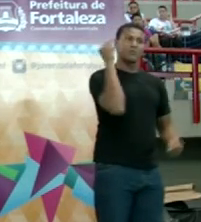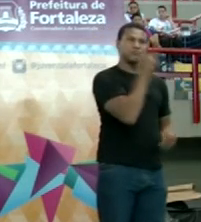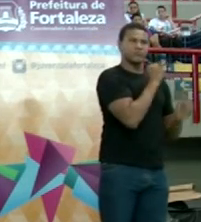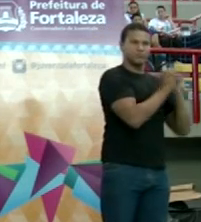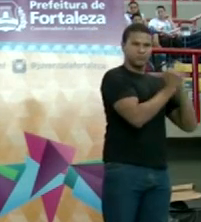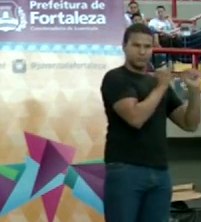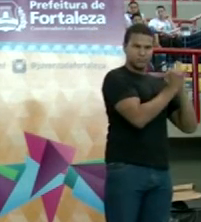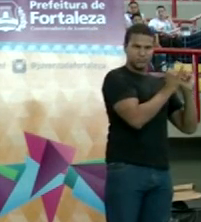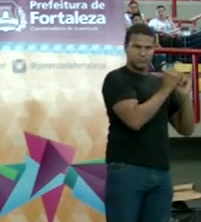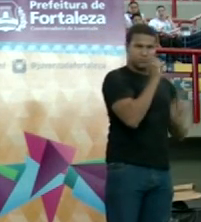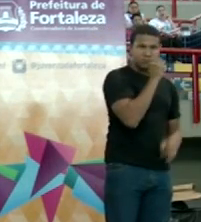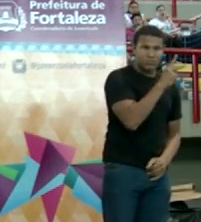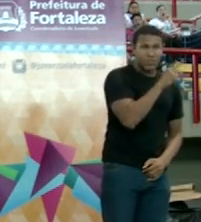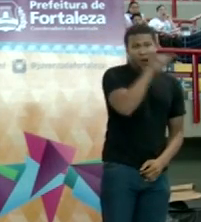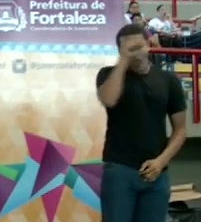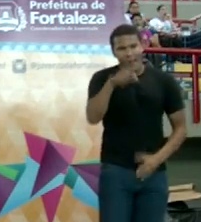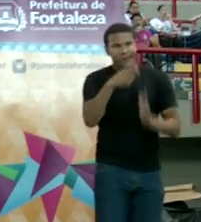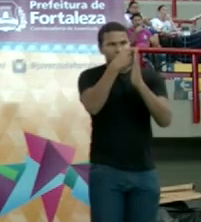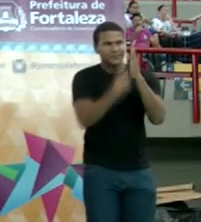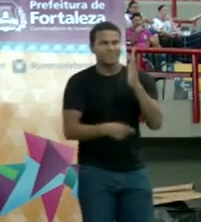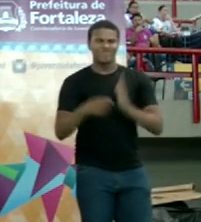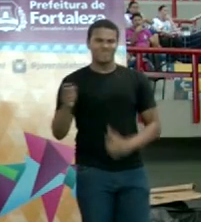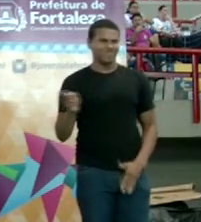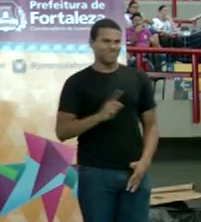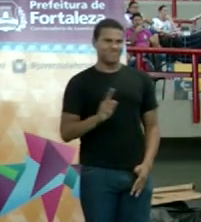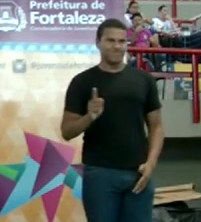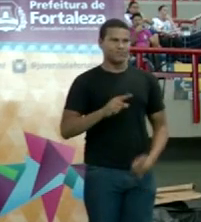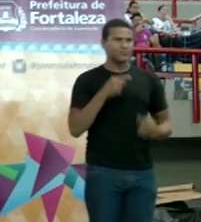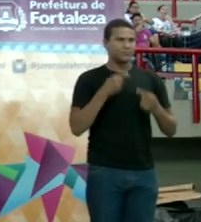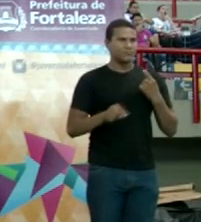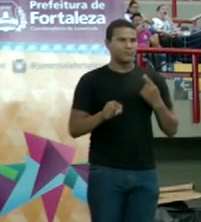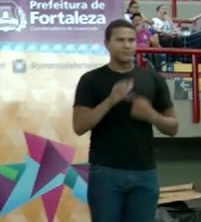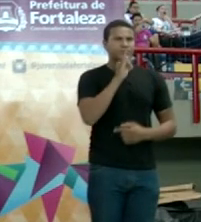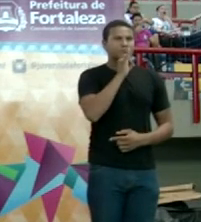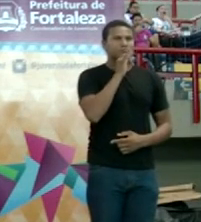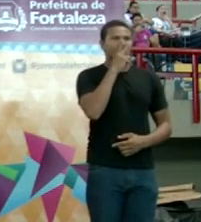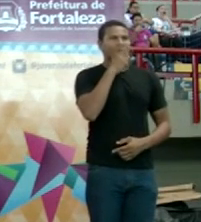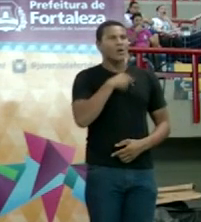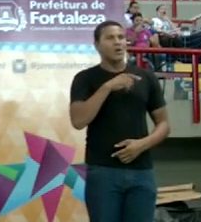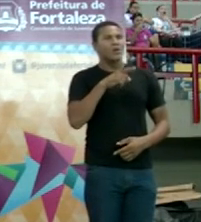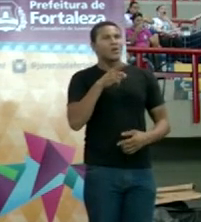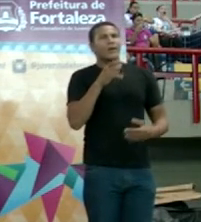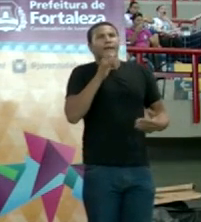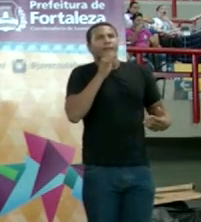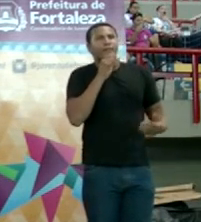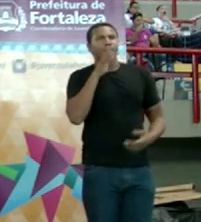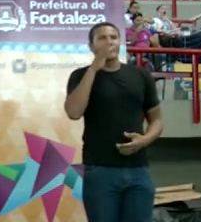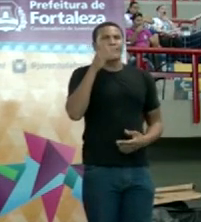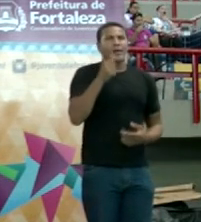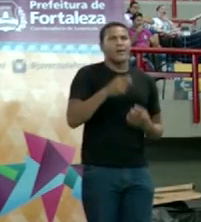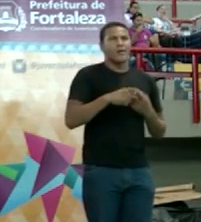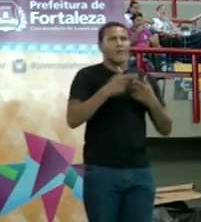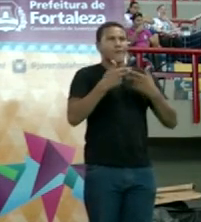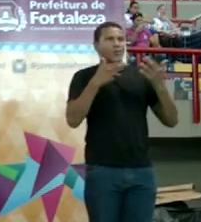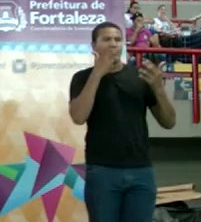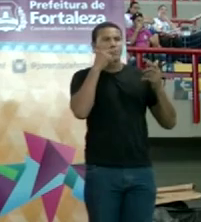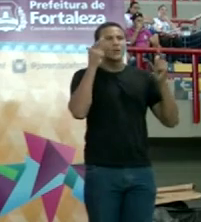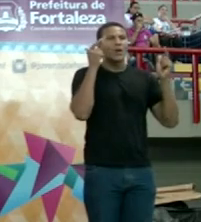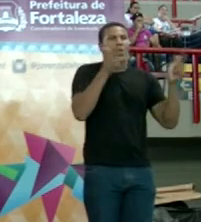isso? E essa ideia de gírias, do tá, eu posso usar nos